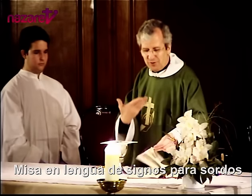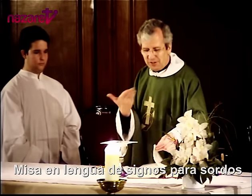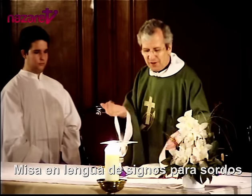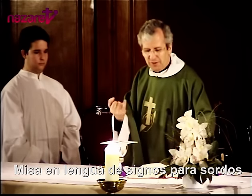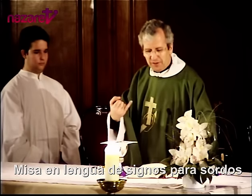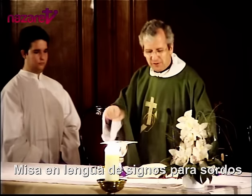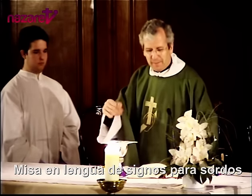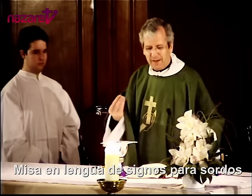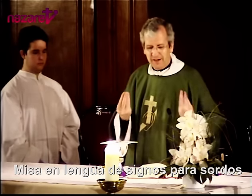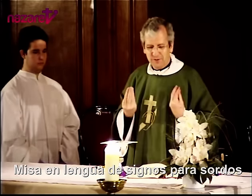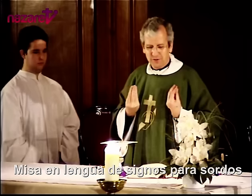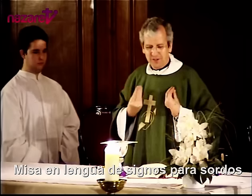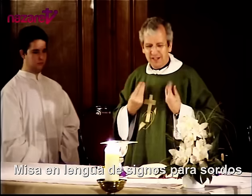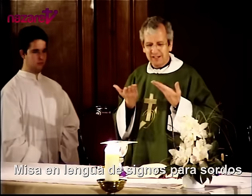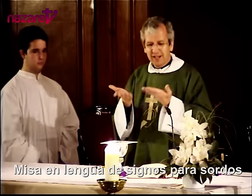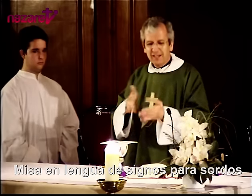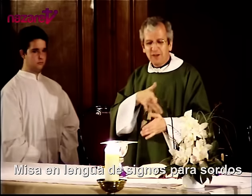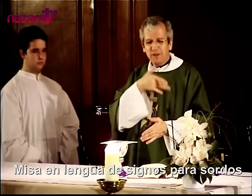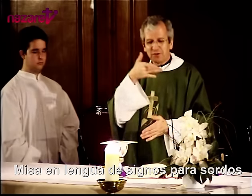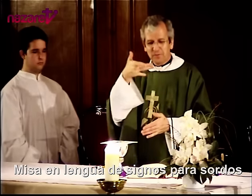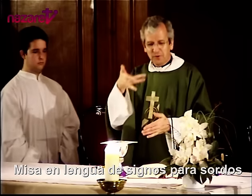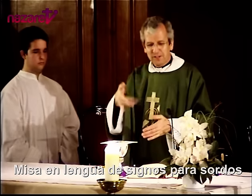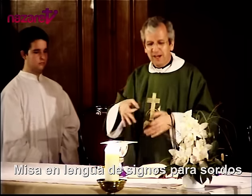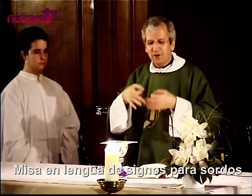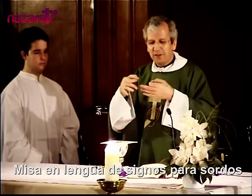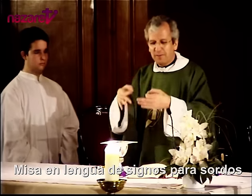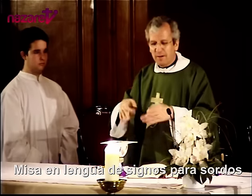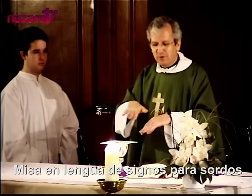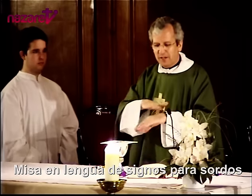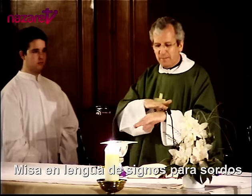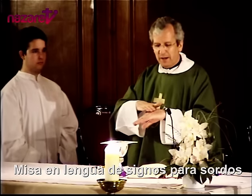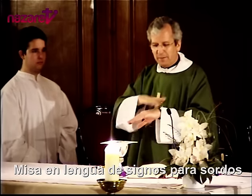y concédenos la paz en nuestros días. Y ayudados por tu misericordia, vivamos siempre libres de